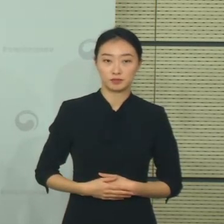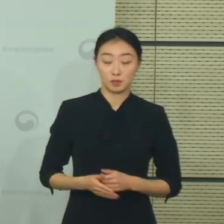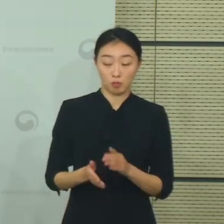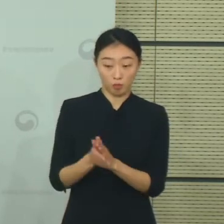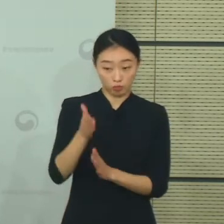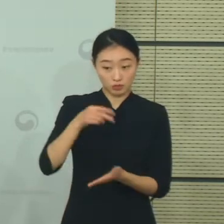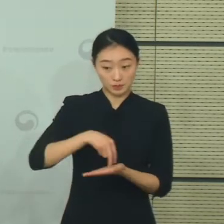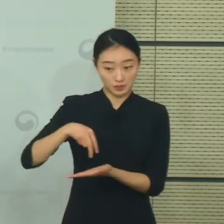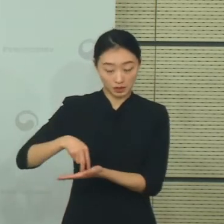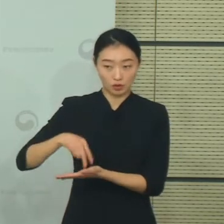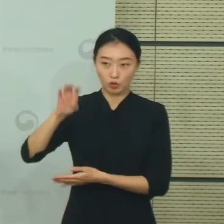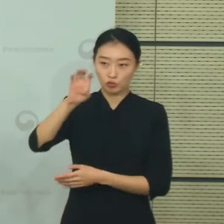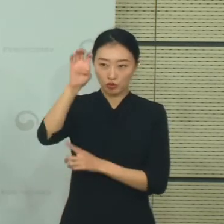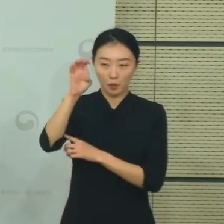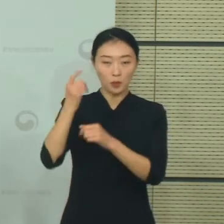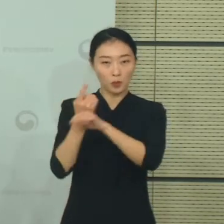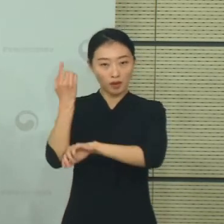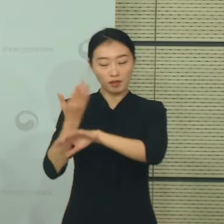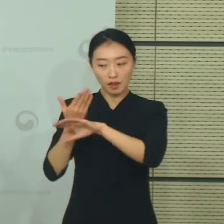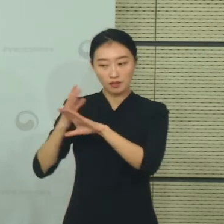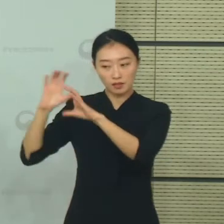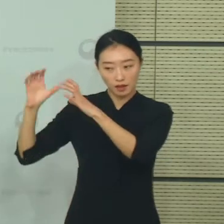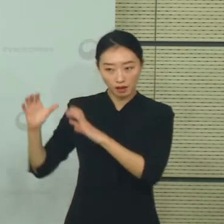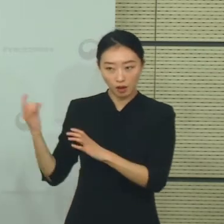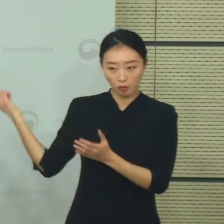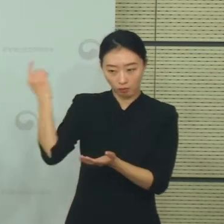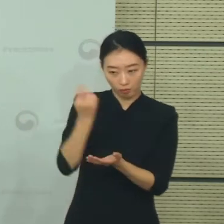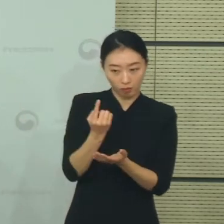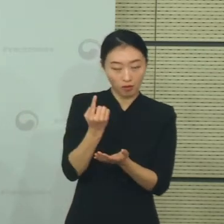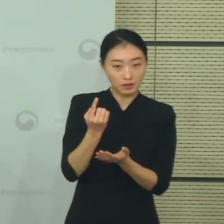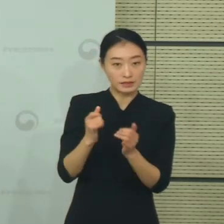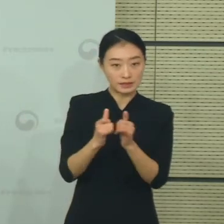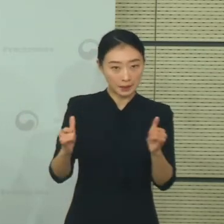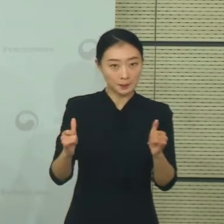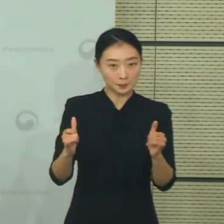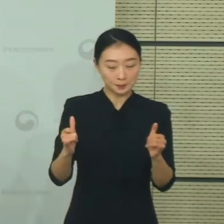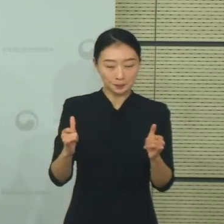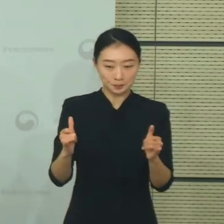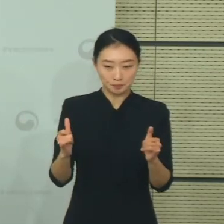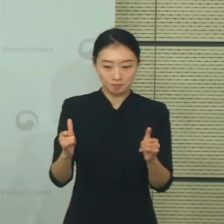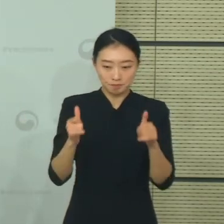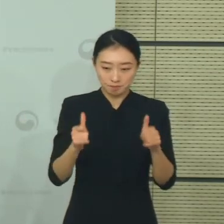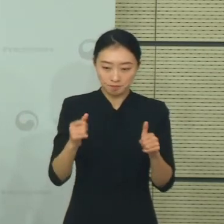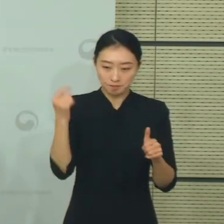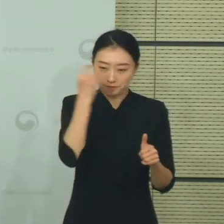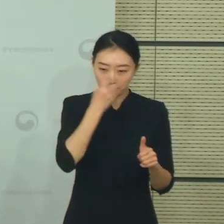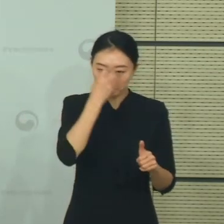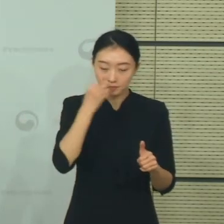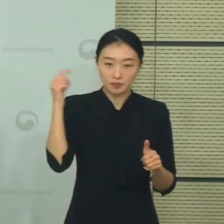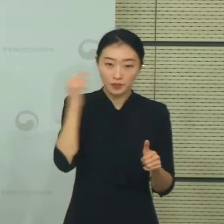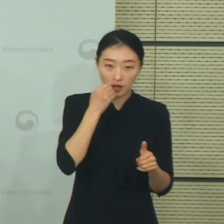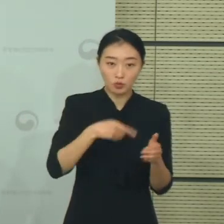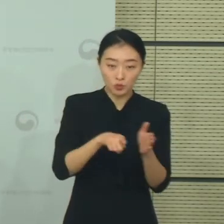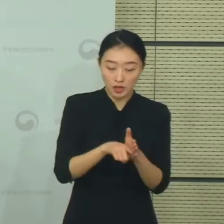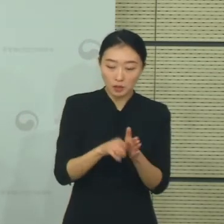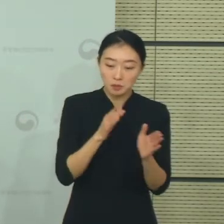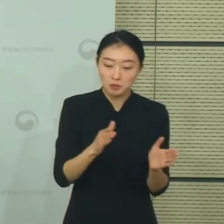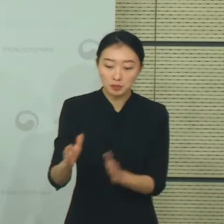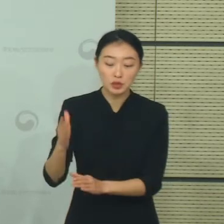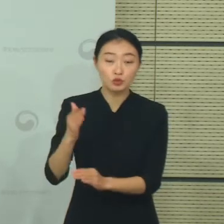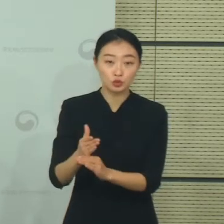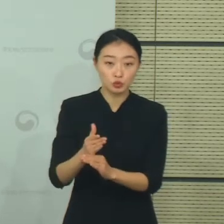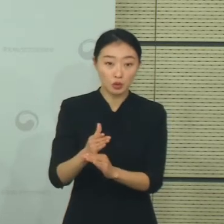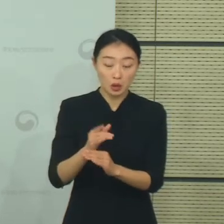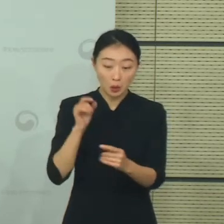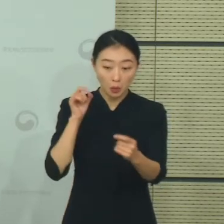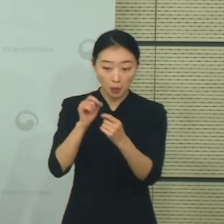유럽의 다른 이제 국가들에서 오는 입국자들에 대한 검역 강화 방안들을 지금 이제 마련하고 있습니다. 조만간에